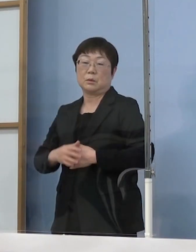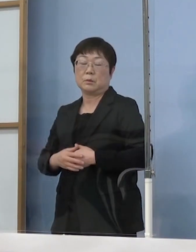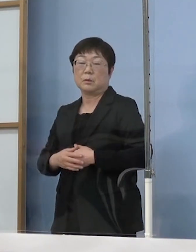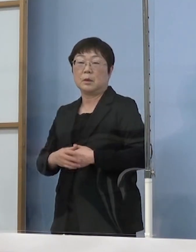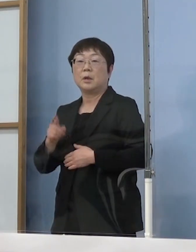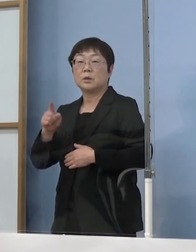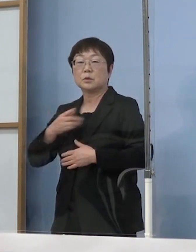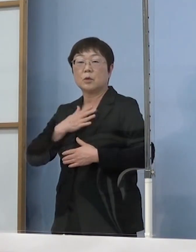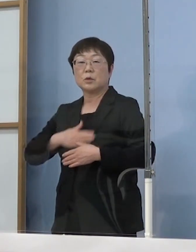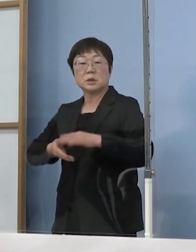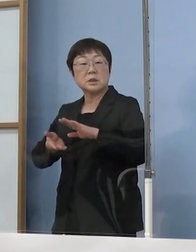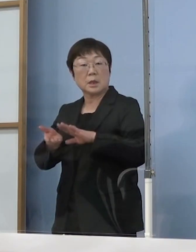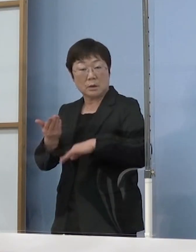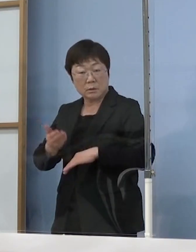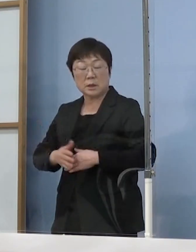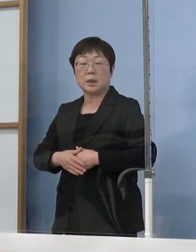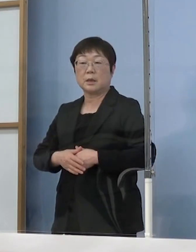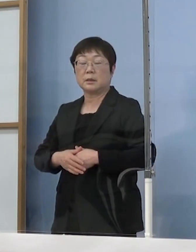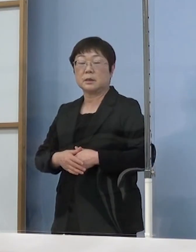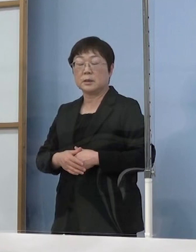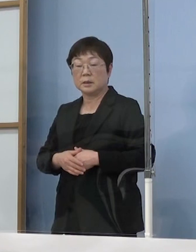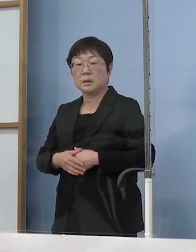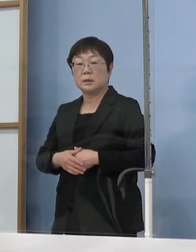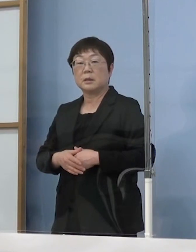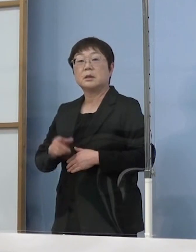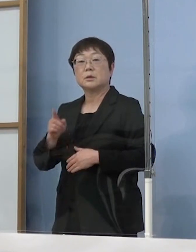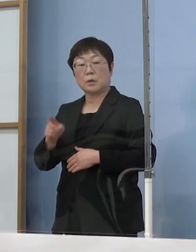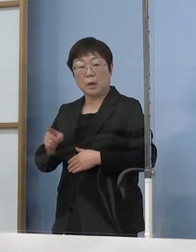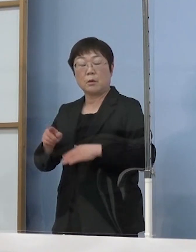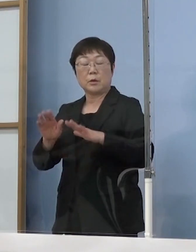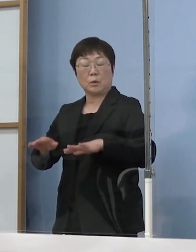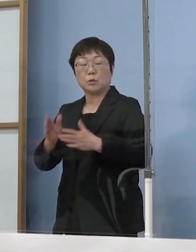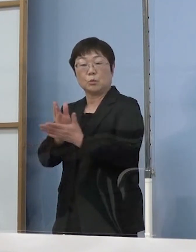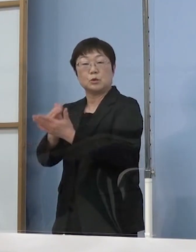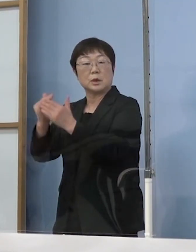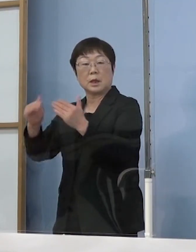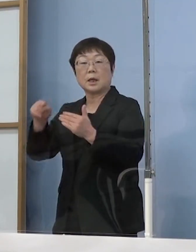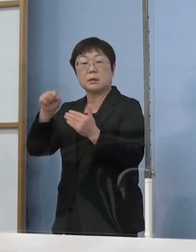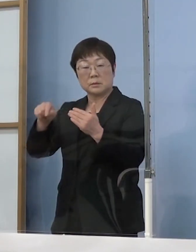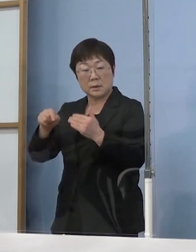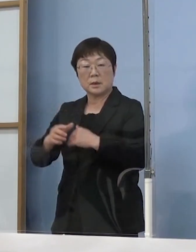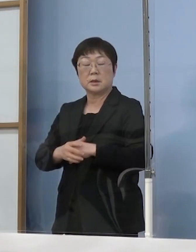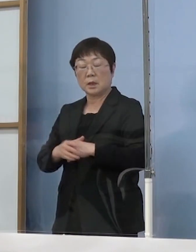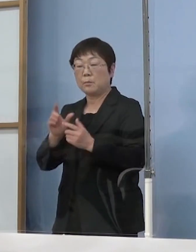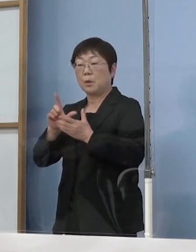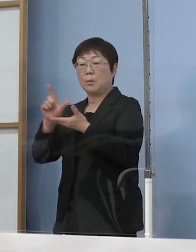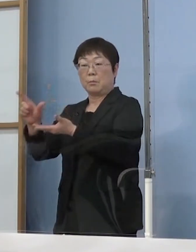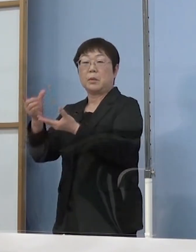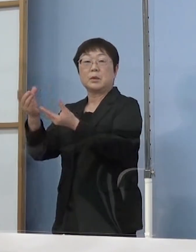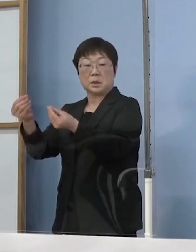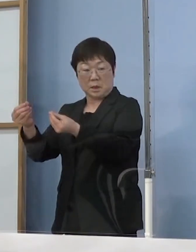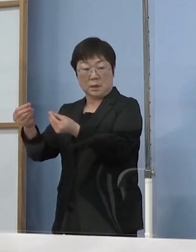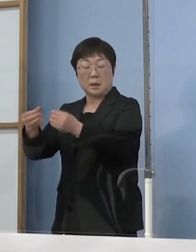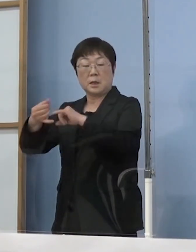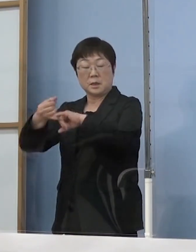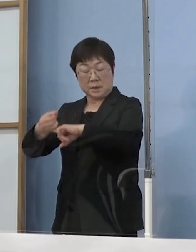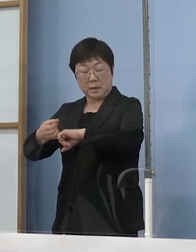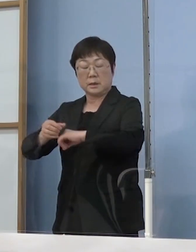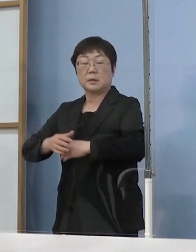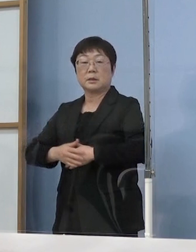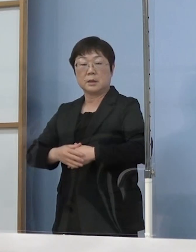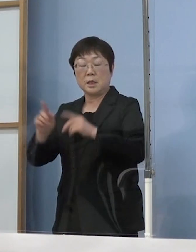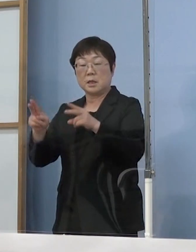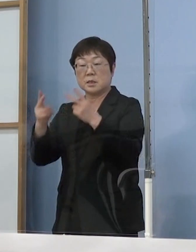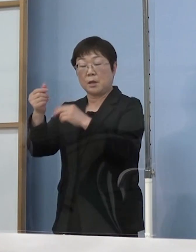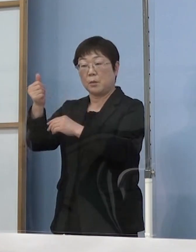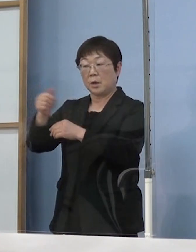然それを知った我々としては、またこれを今日の分科会でも申し上げたところで、ぜひ各専